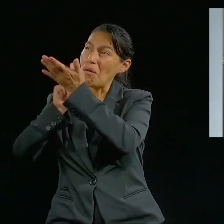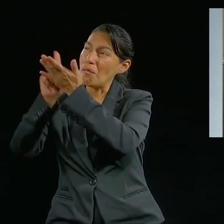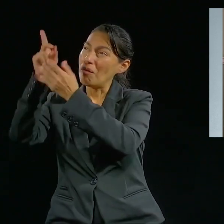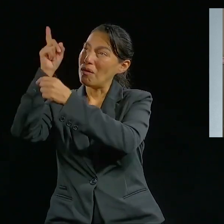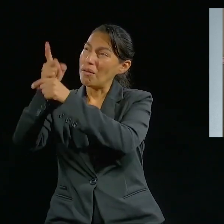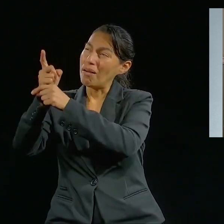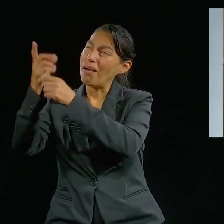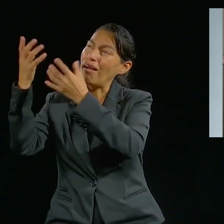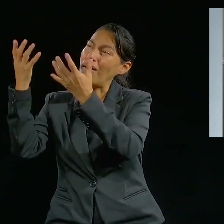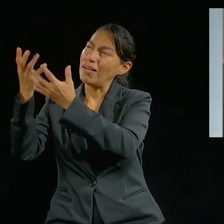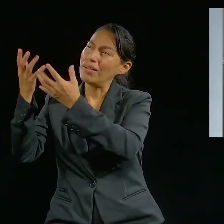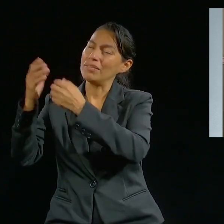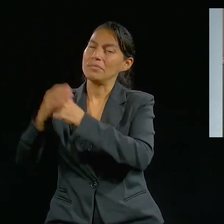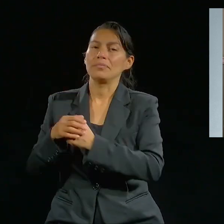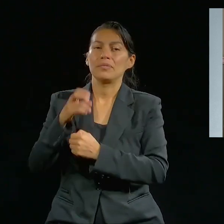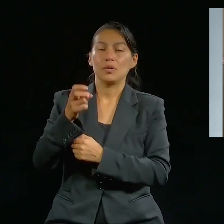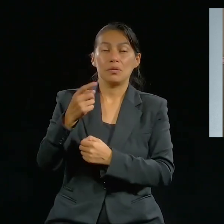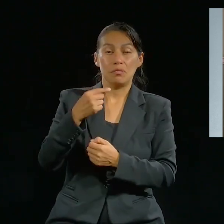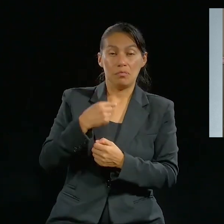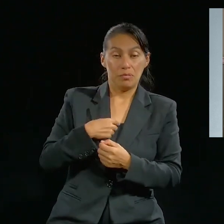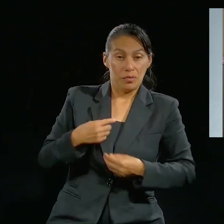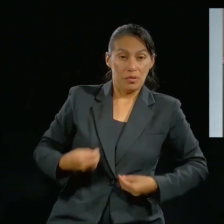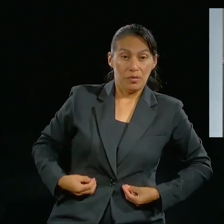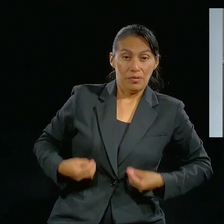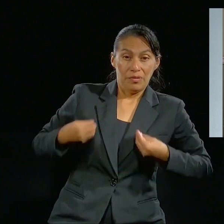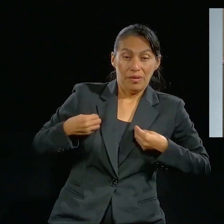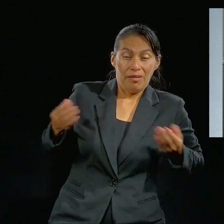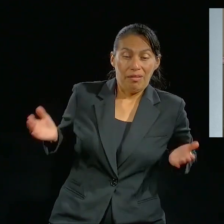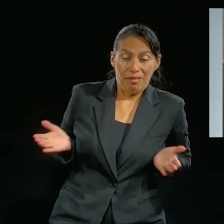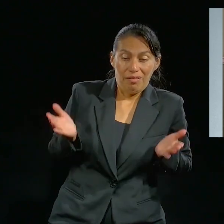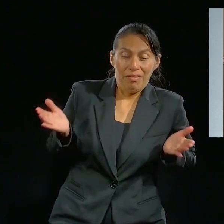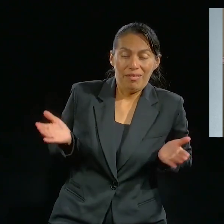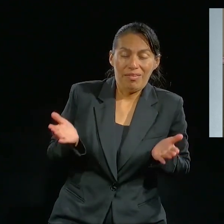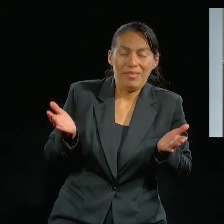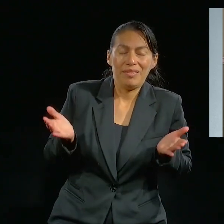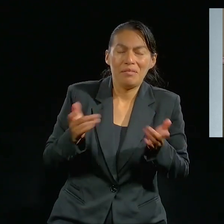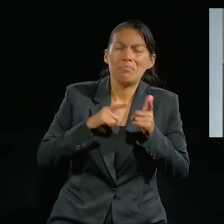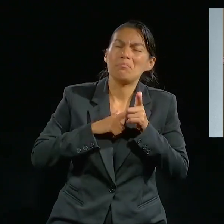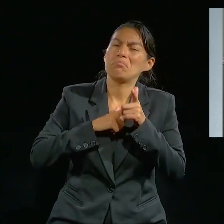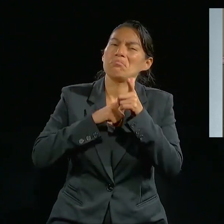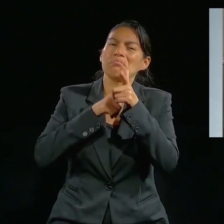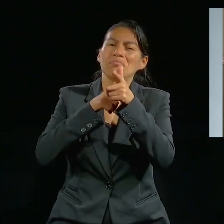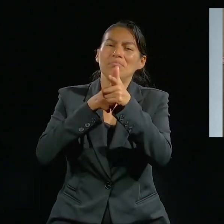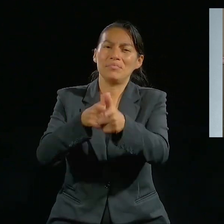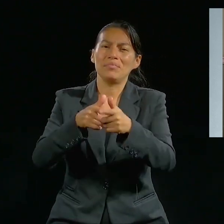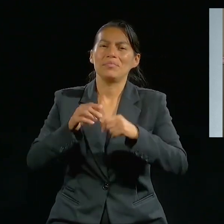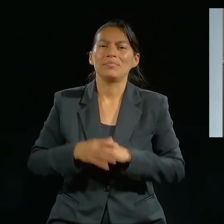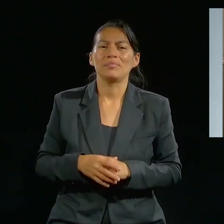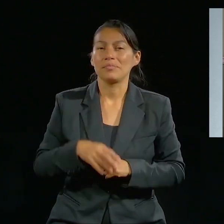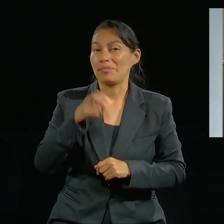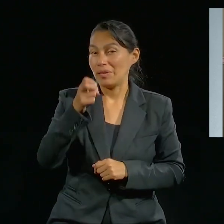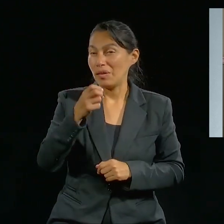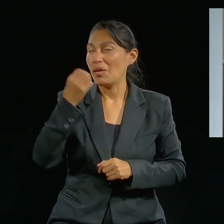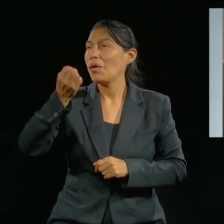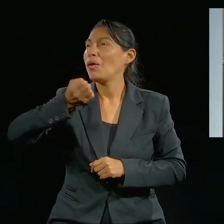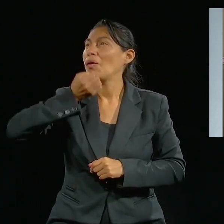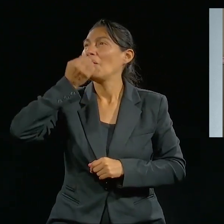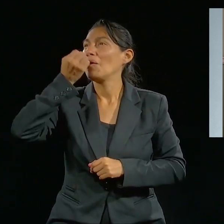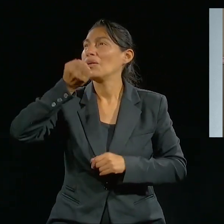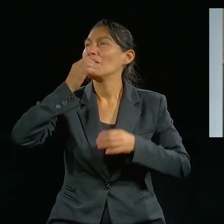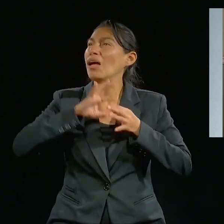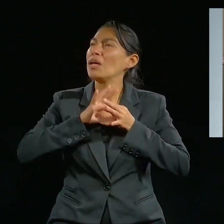es la que que nos da el motivo de vivir, de trascender y ese es el propósito de la oración,